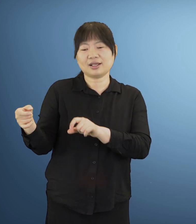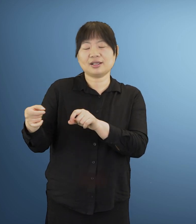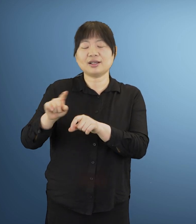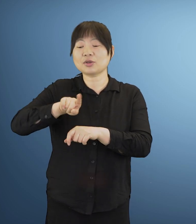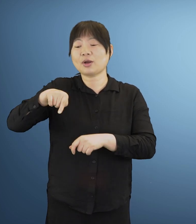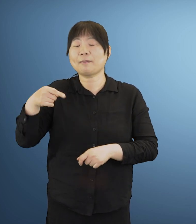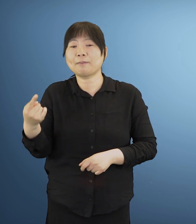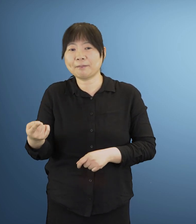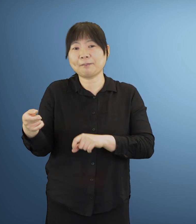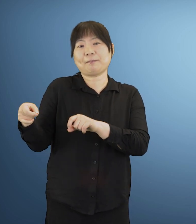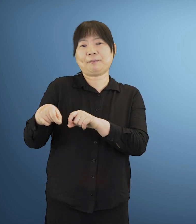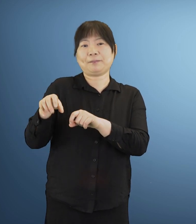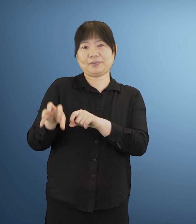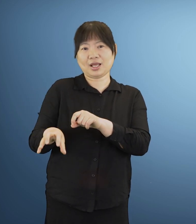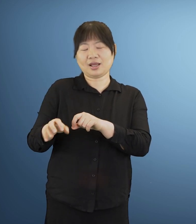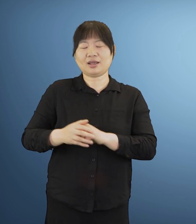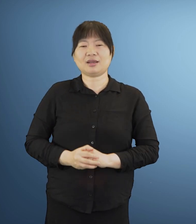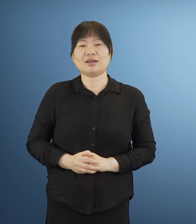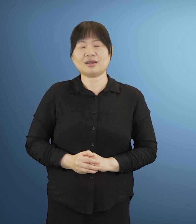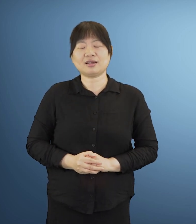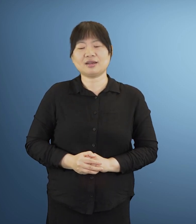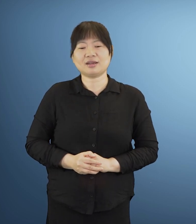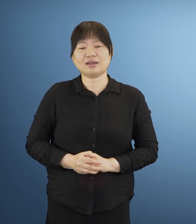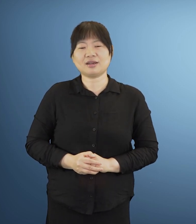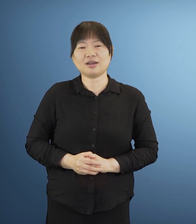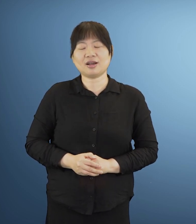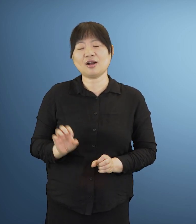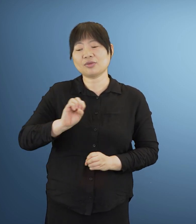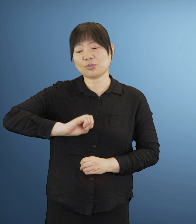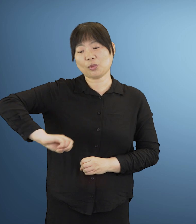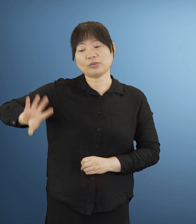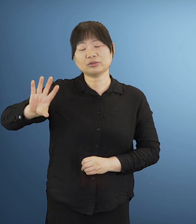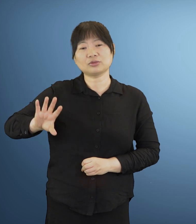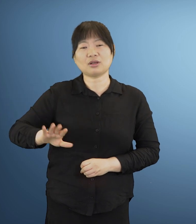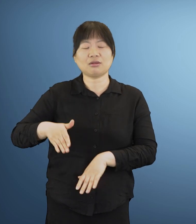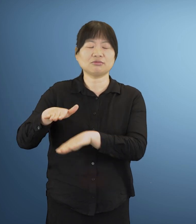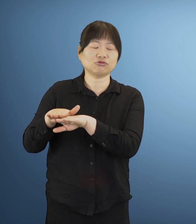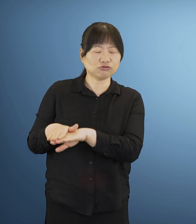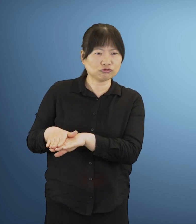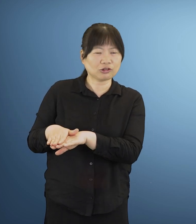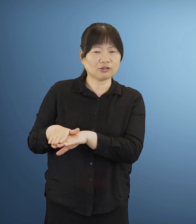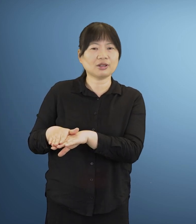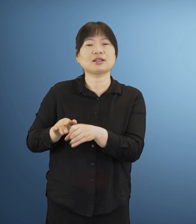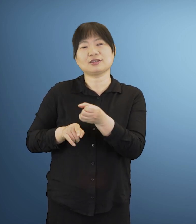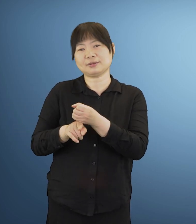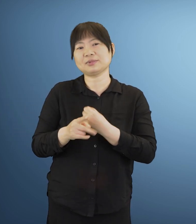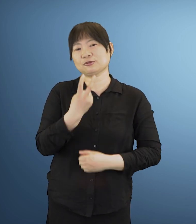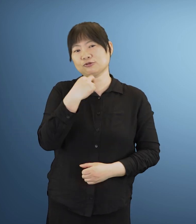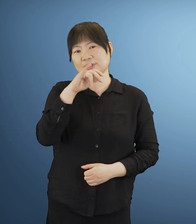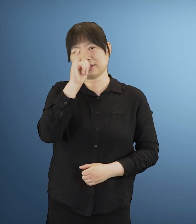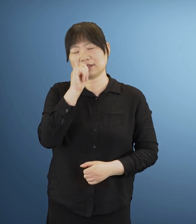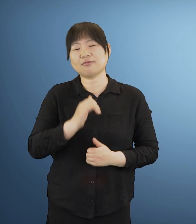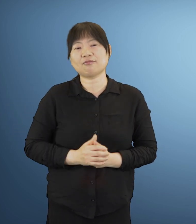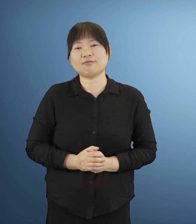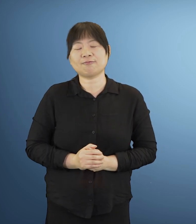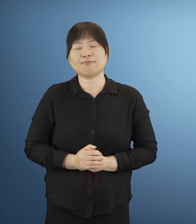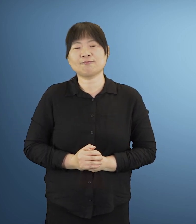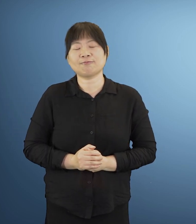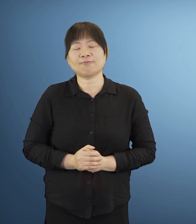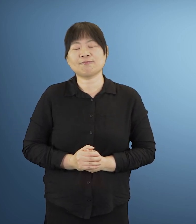옆에, 던지다 또는 두다, 그 뜻입니다. 그러니까 이런 거죠.